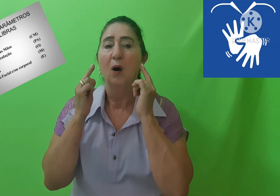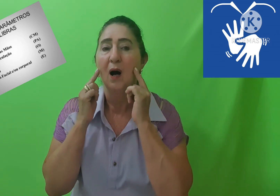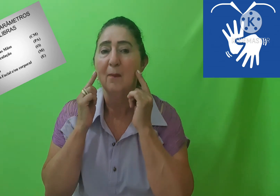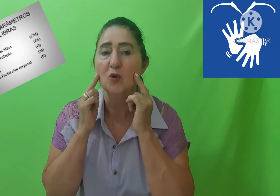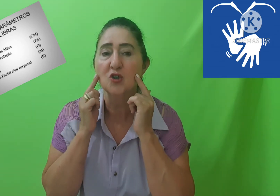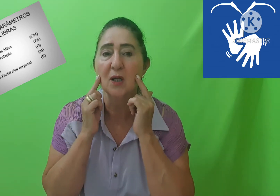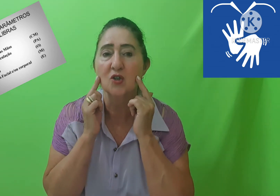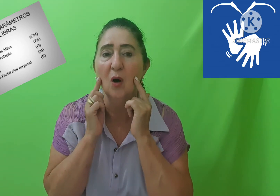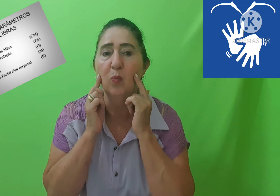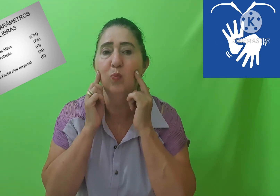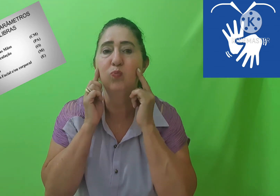A bochecha, ó,